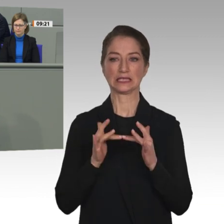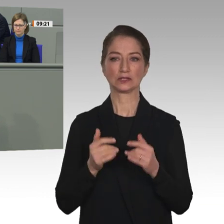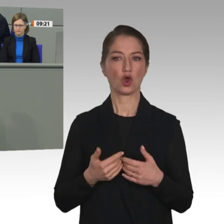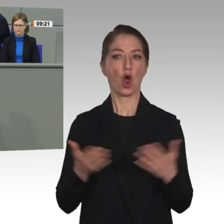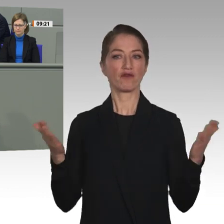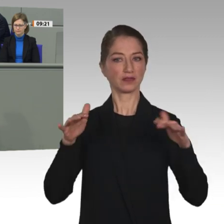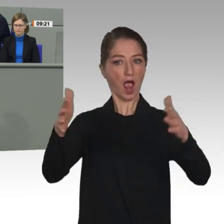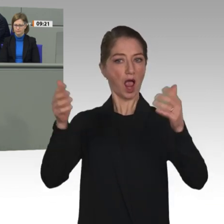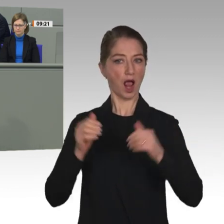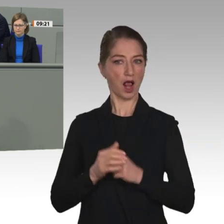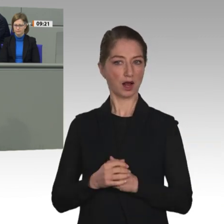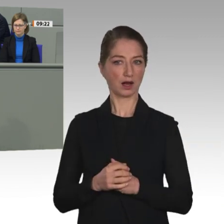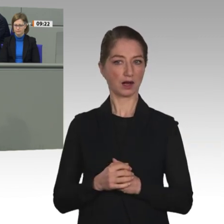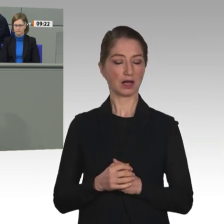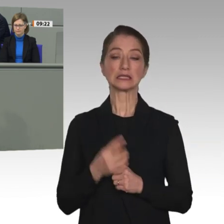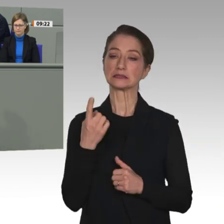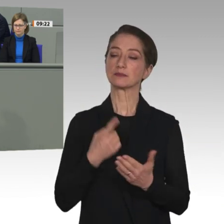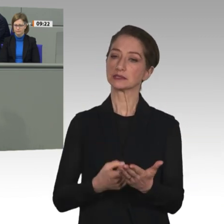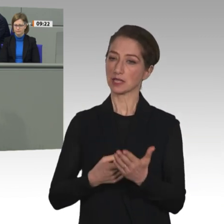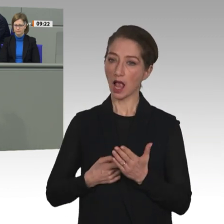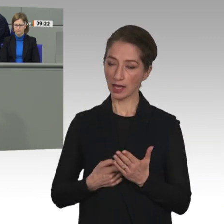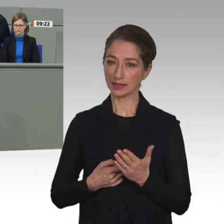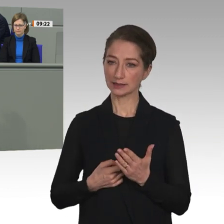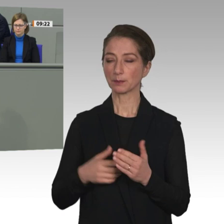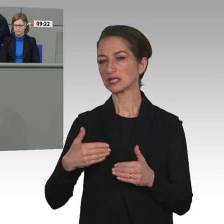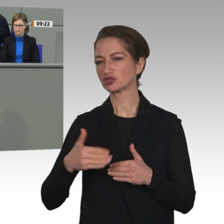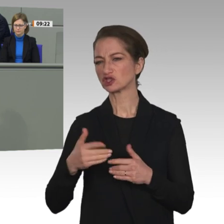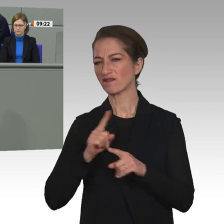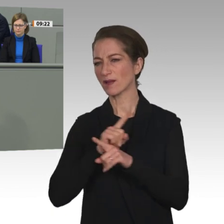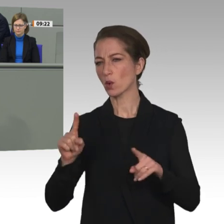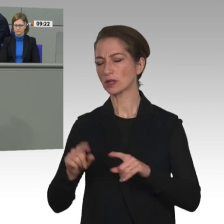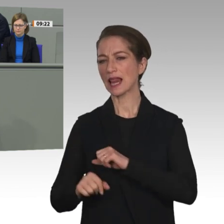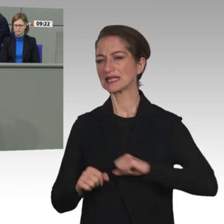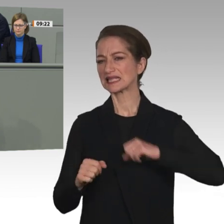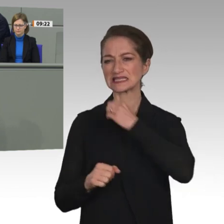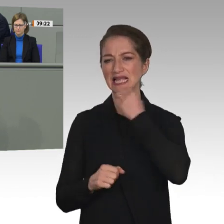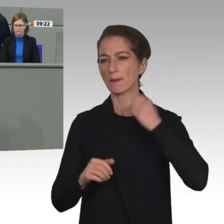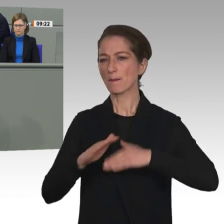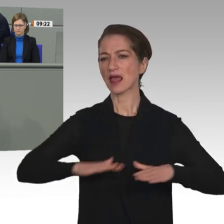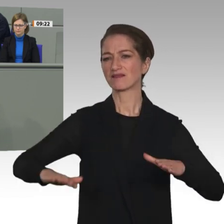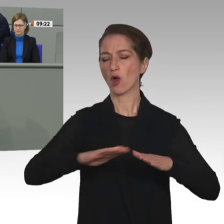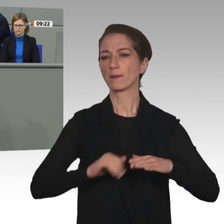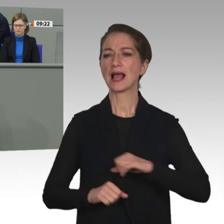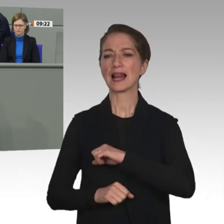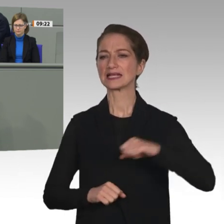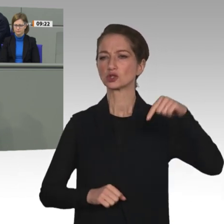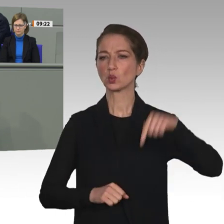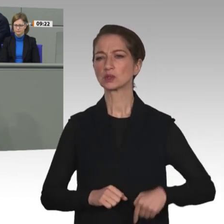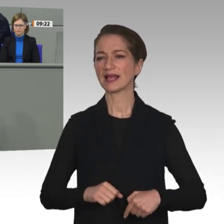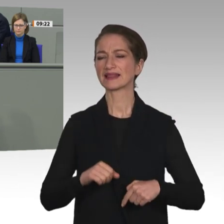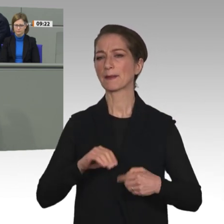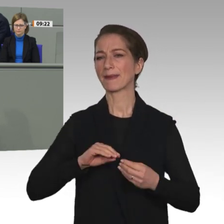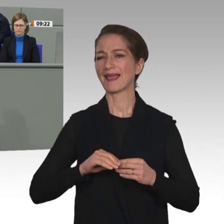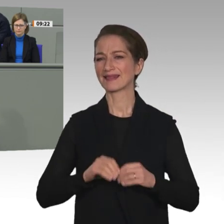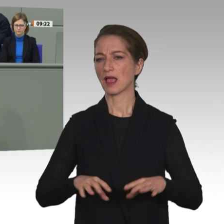in Erscheinung. Er zeigt sich auf der inzwischen verbotenen linksextremen Plattform links unten in die Media, auf